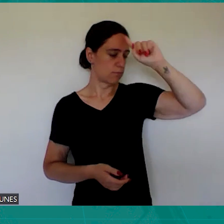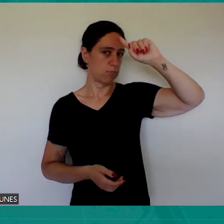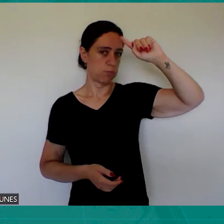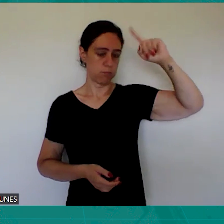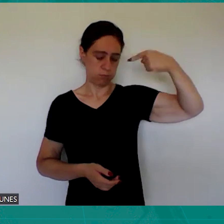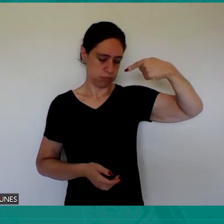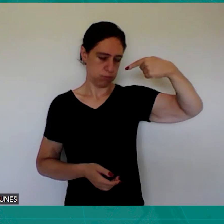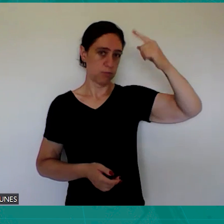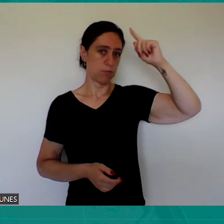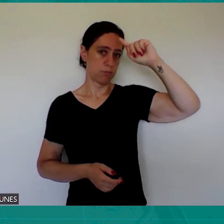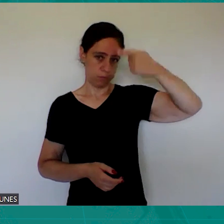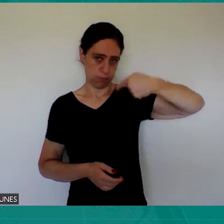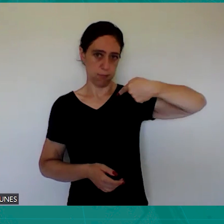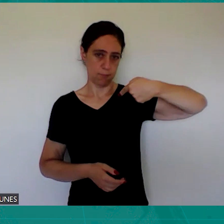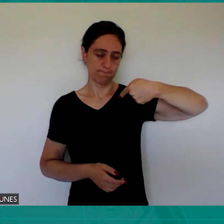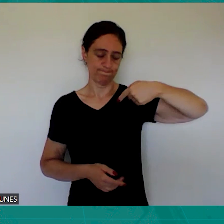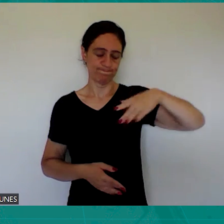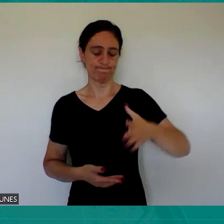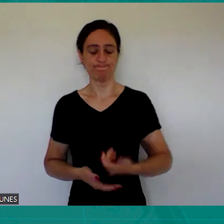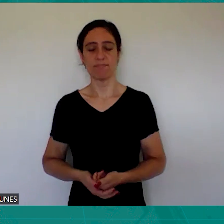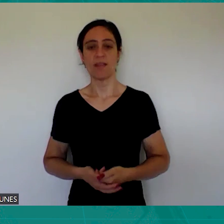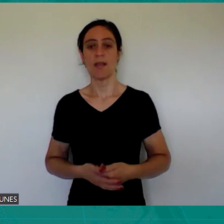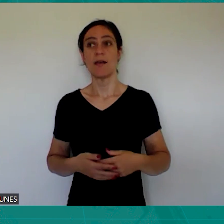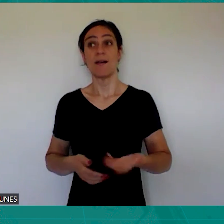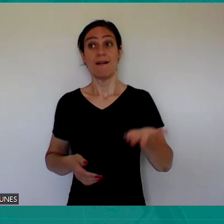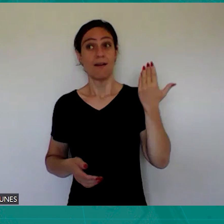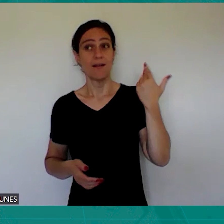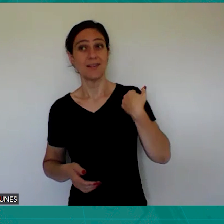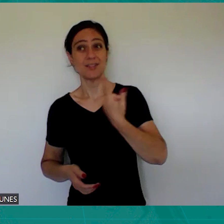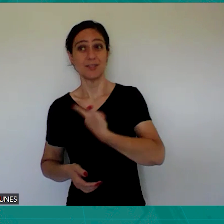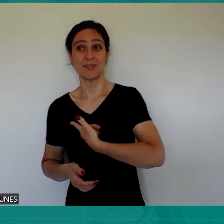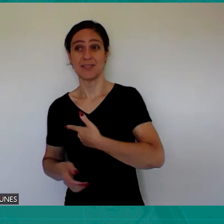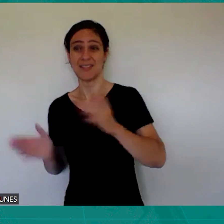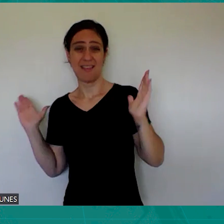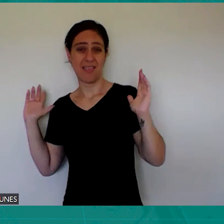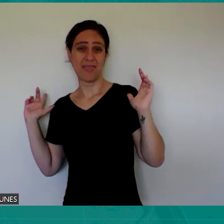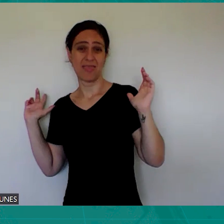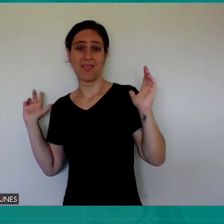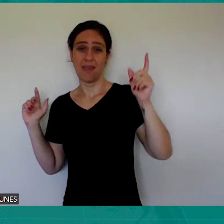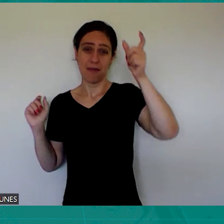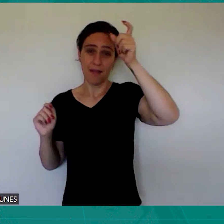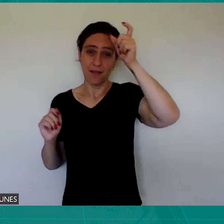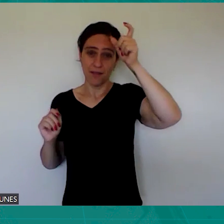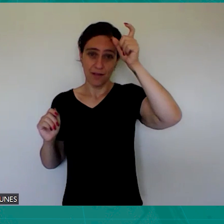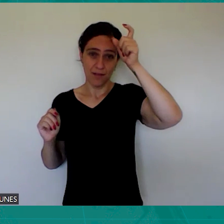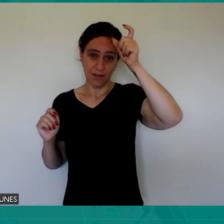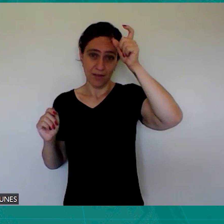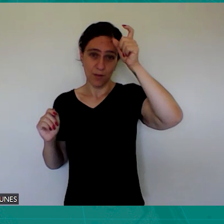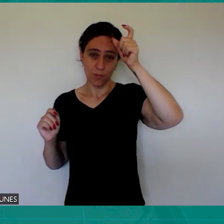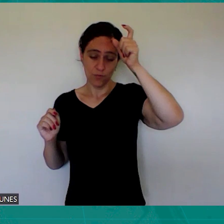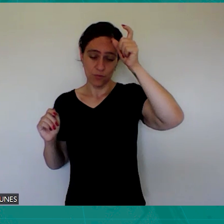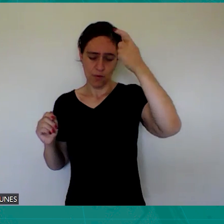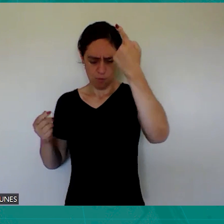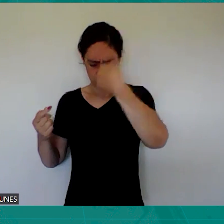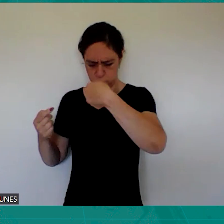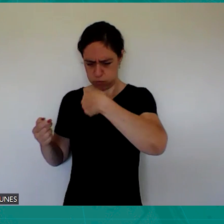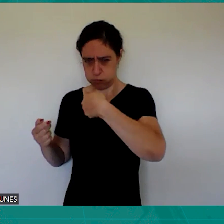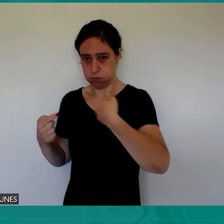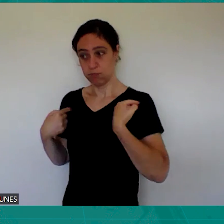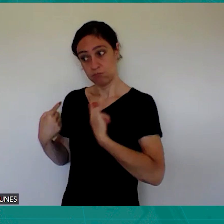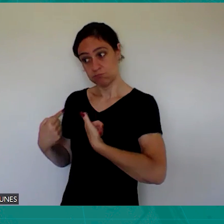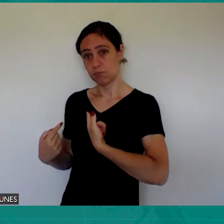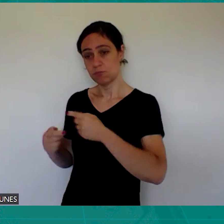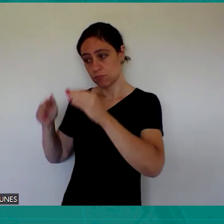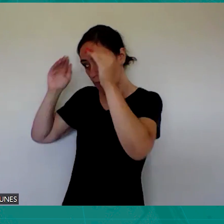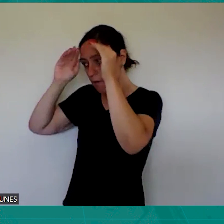pelos principados e potestades do ar, pela força espiritual do mal, e o